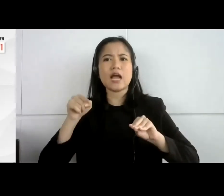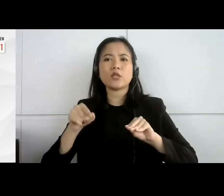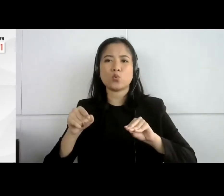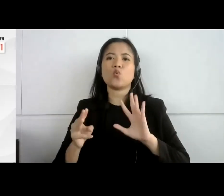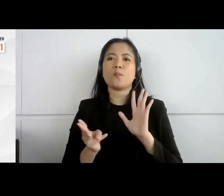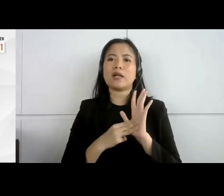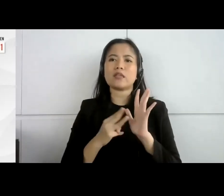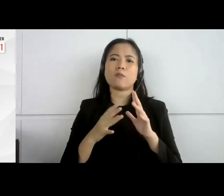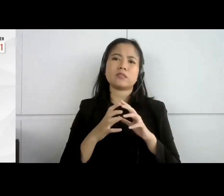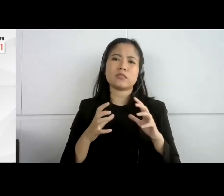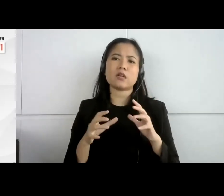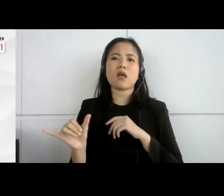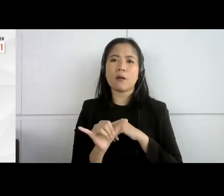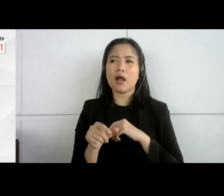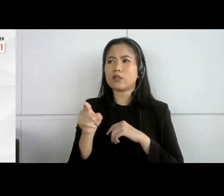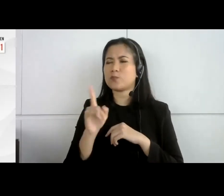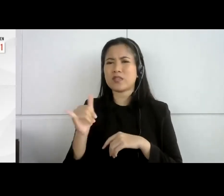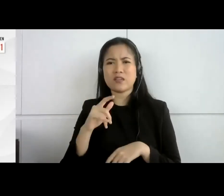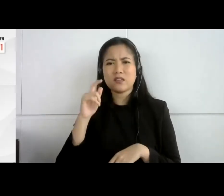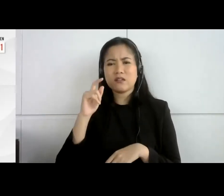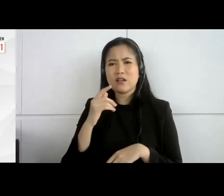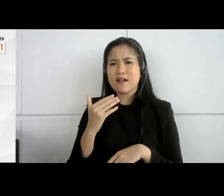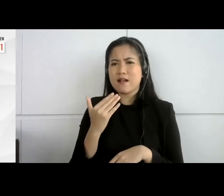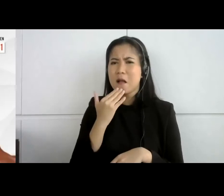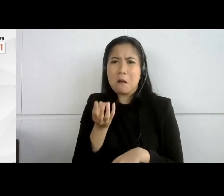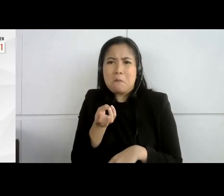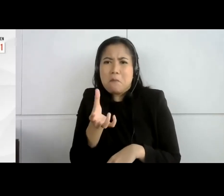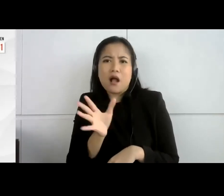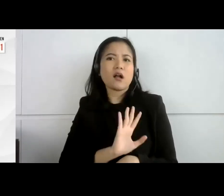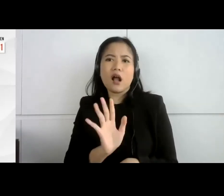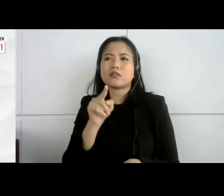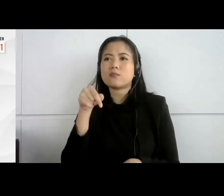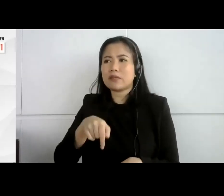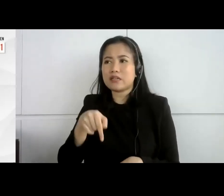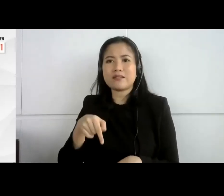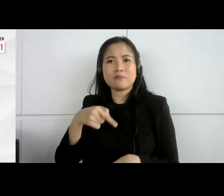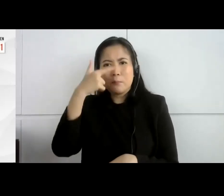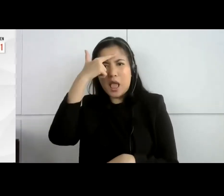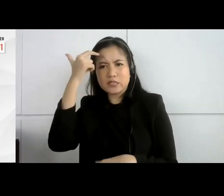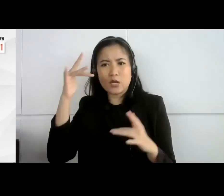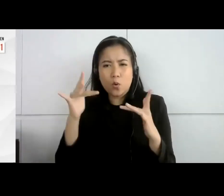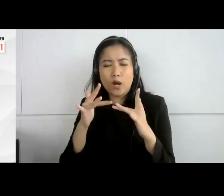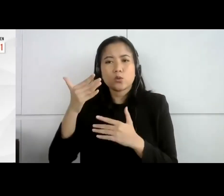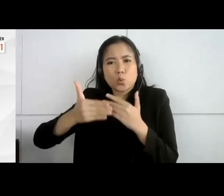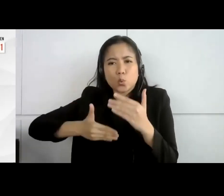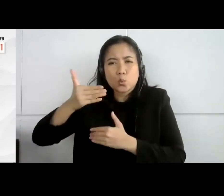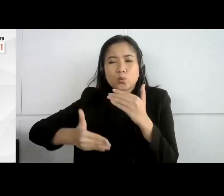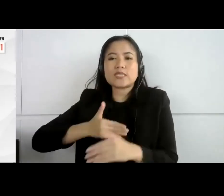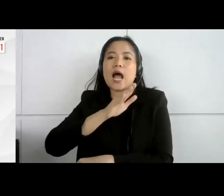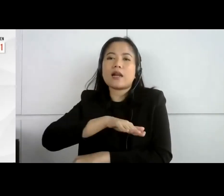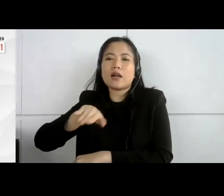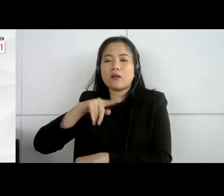menjadi masalah besar, bukan perkara mudah, karena pembelajaran daring ini yang dilaksanakan juga terus-menerus membuat anak-anak